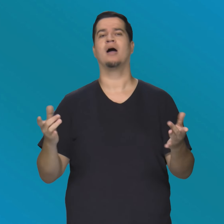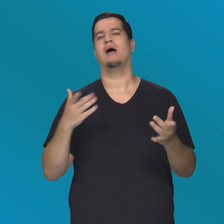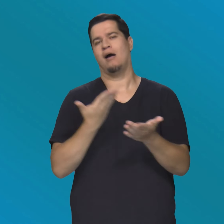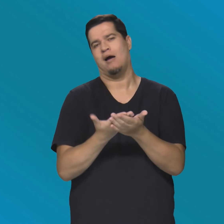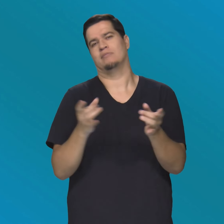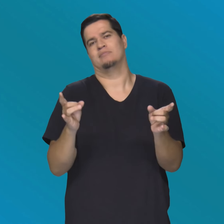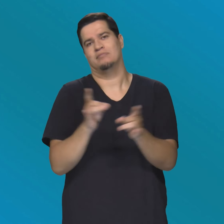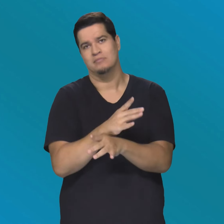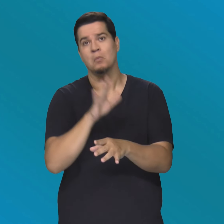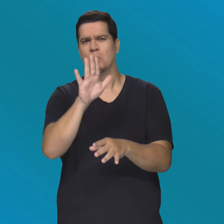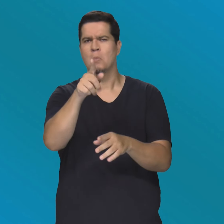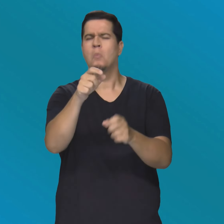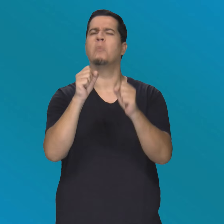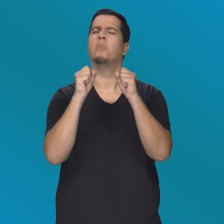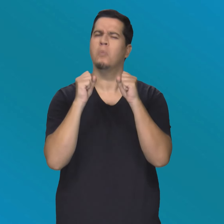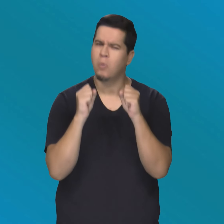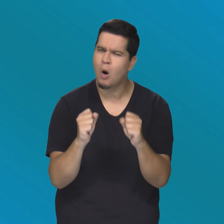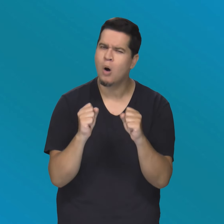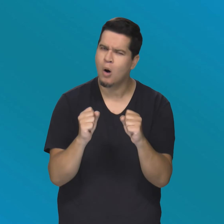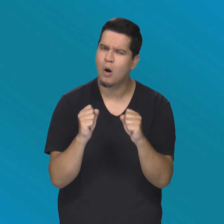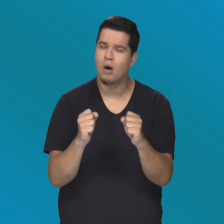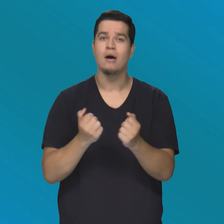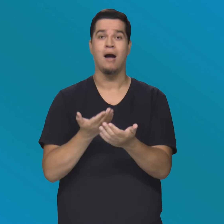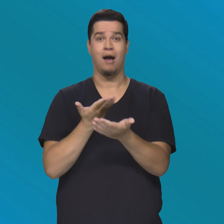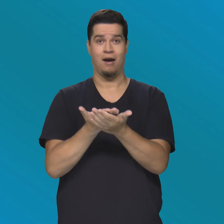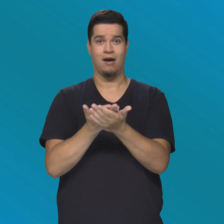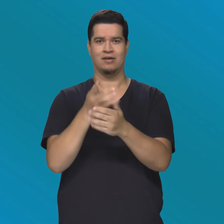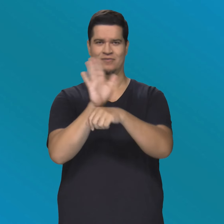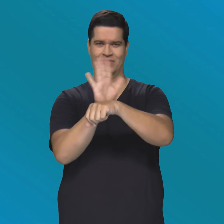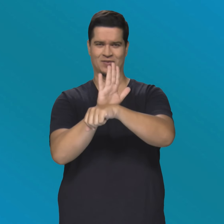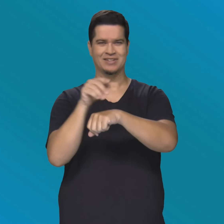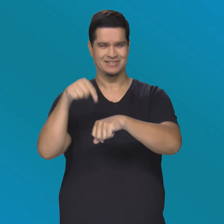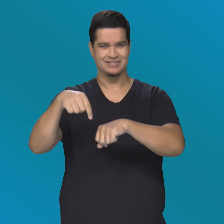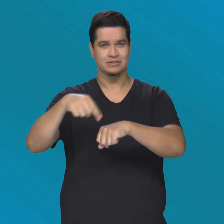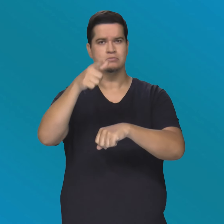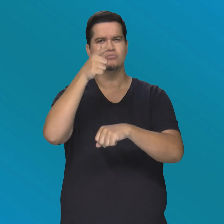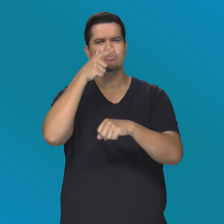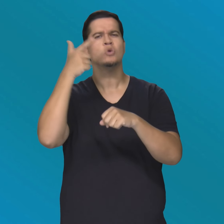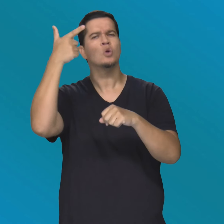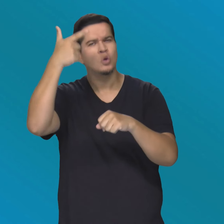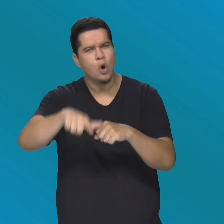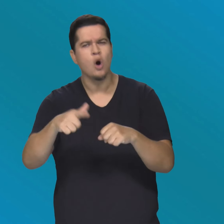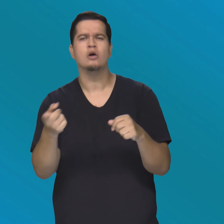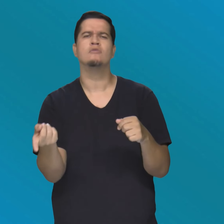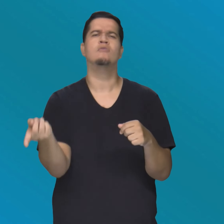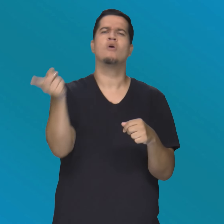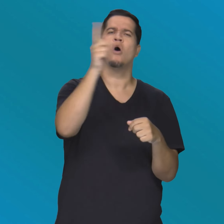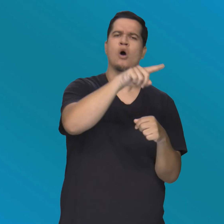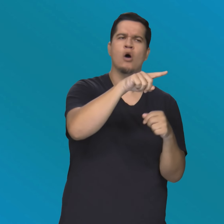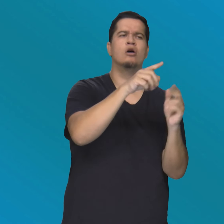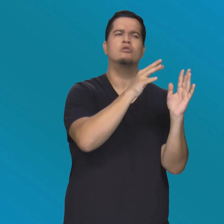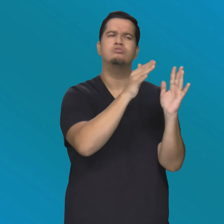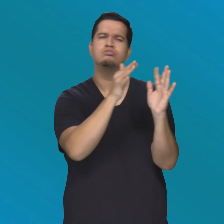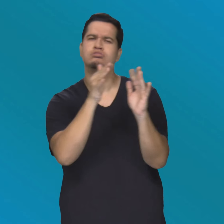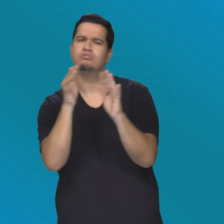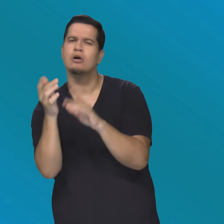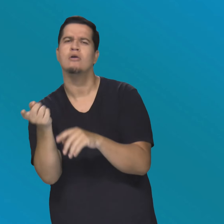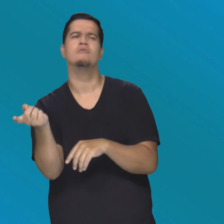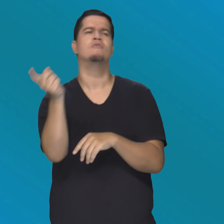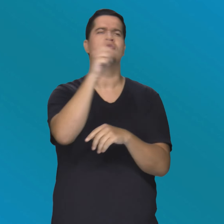a nossa aula fica por aqui mas não se esqueça que embaixo desse vídeo na descrição você vai encontrar um link com temas de outras